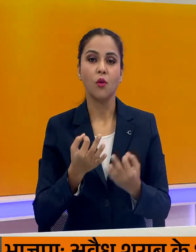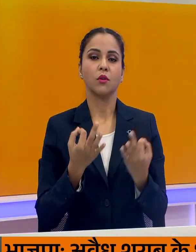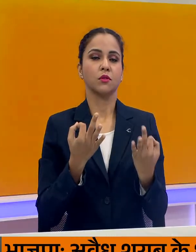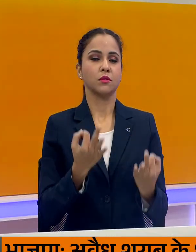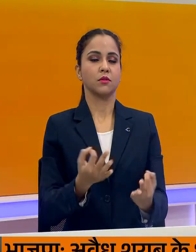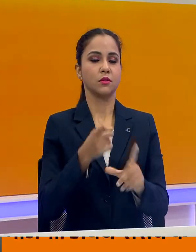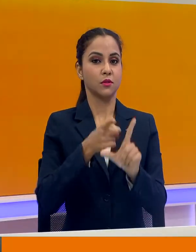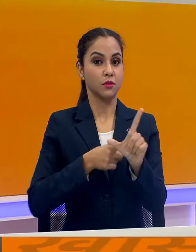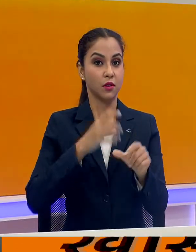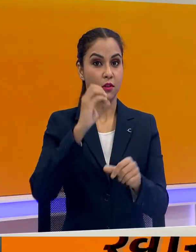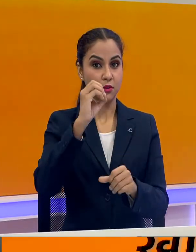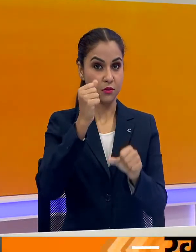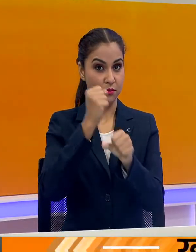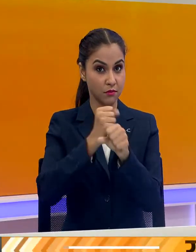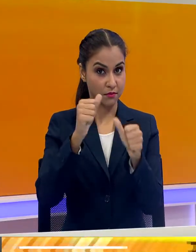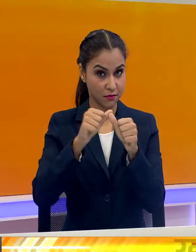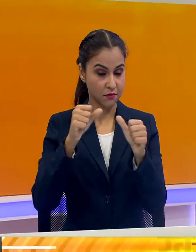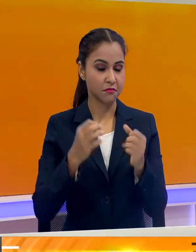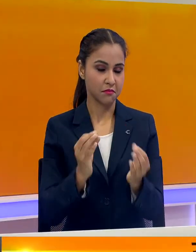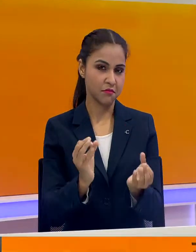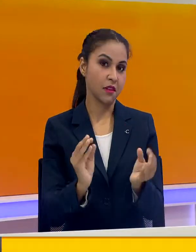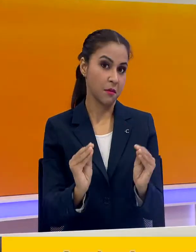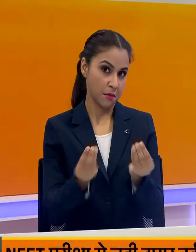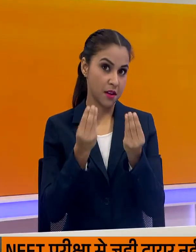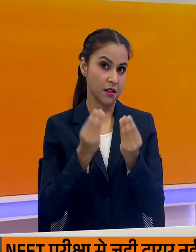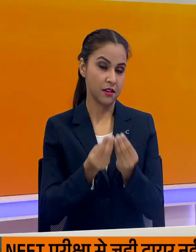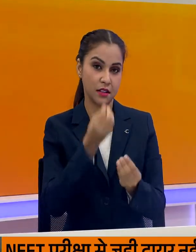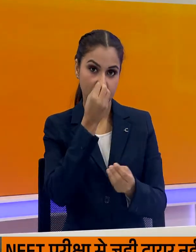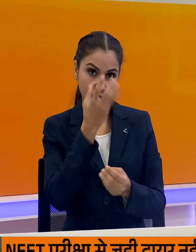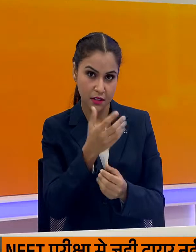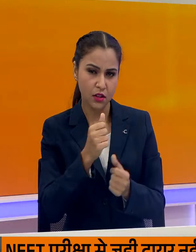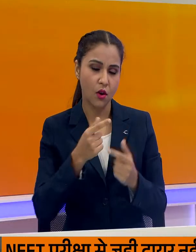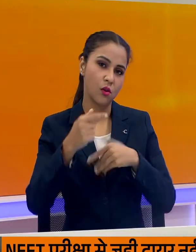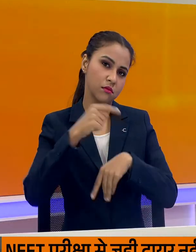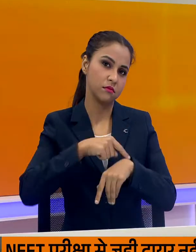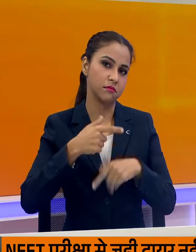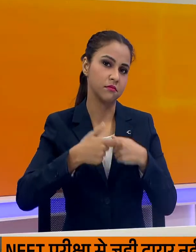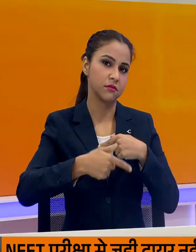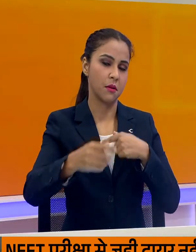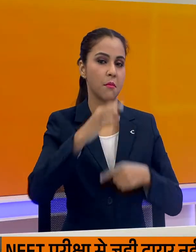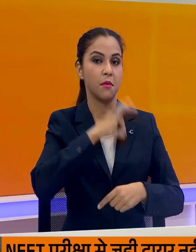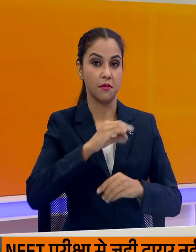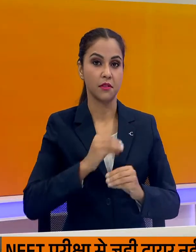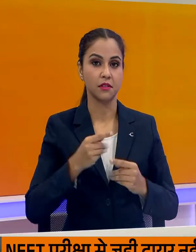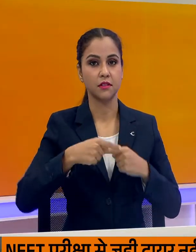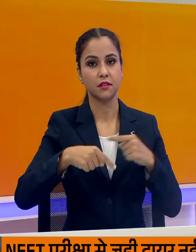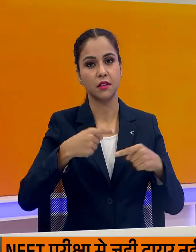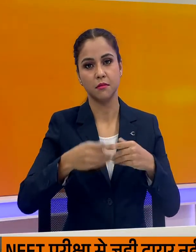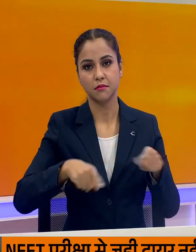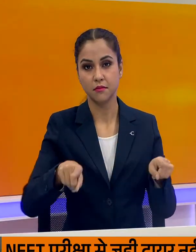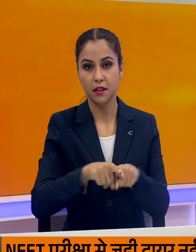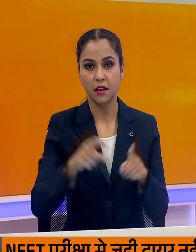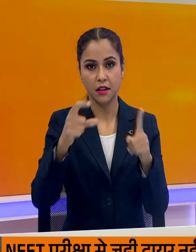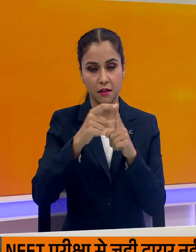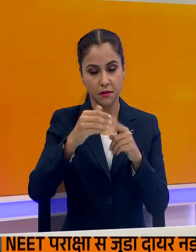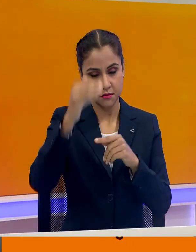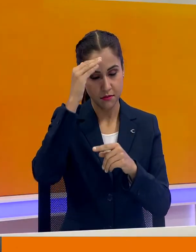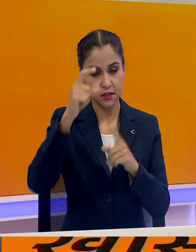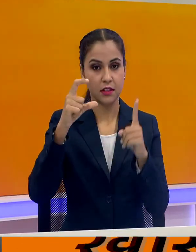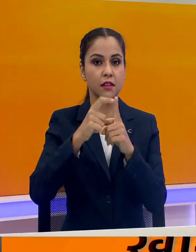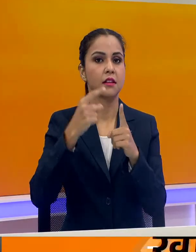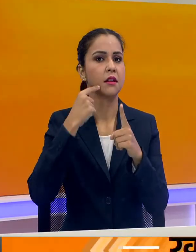तरफ मुड़े। हेल्दी भी है, इजी भी है, और लॉन्ग टर्म बेनिफिट्स भी आपको लगातार देता रहेगा। कैमरा पर्सन विश्वबंधु के साथ